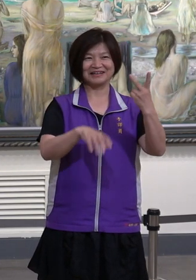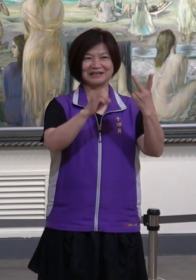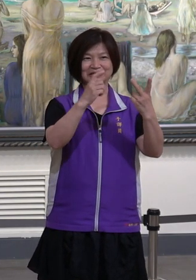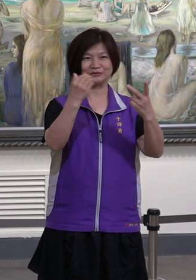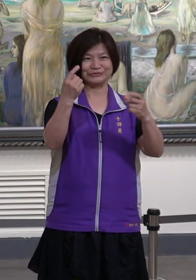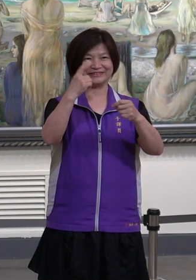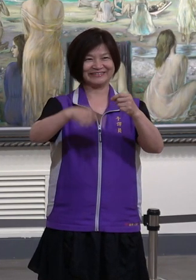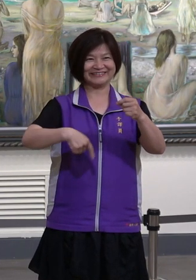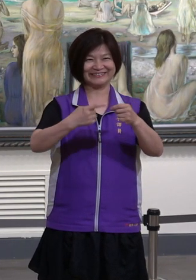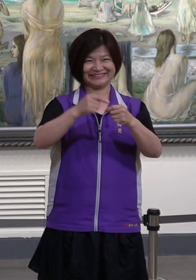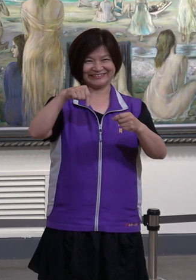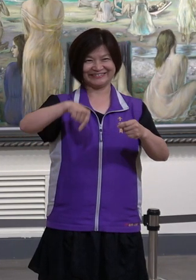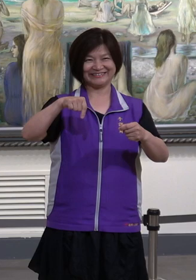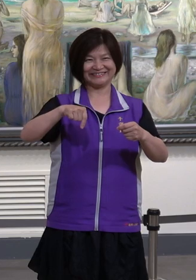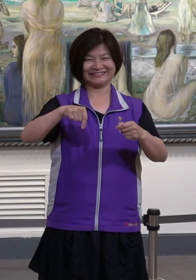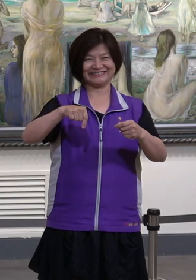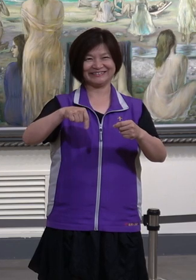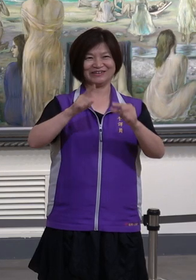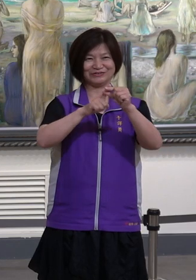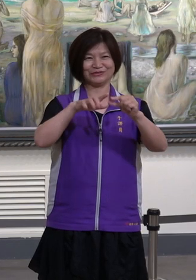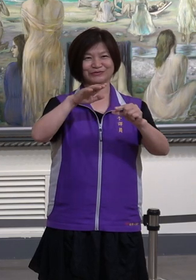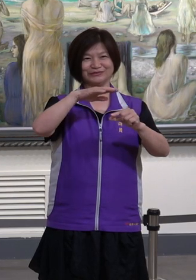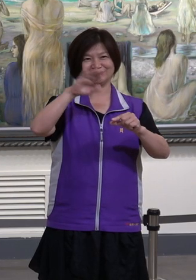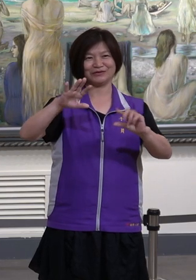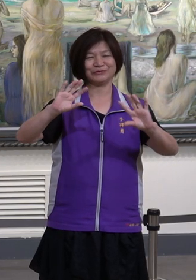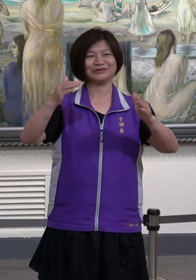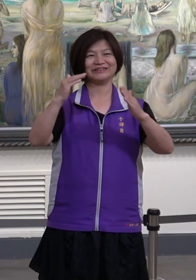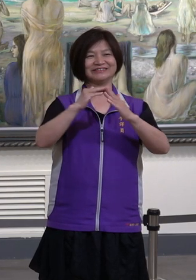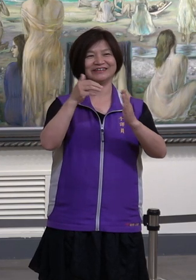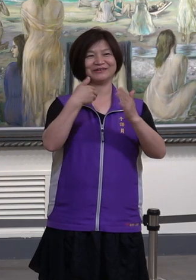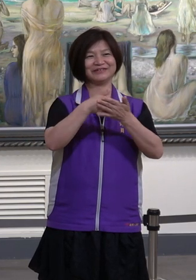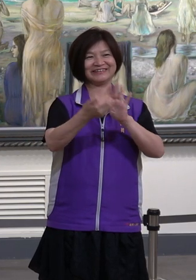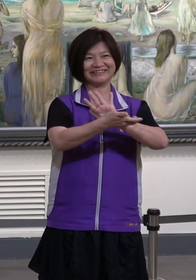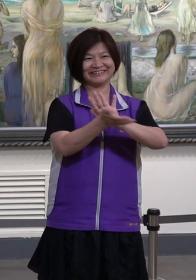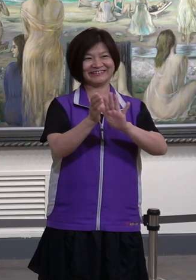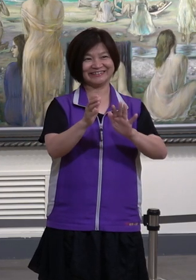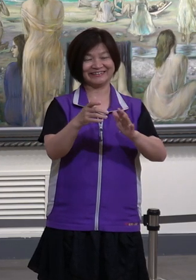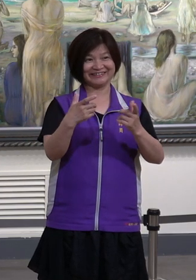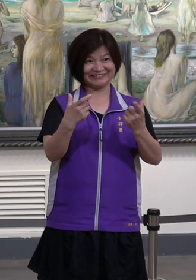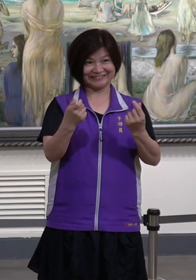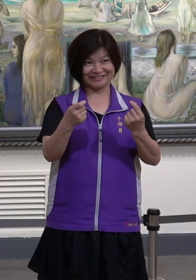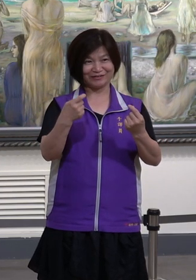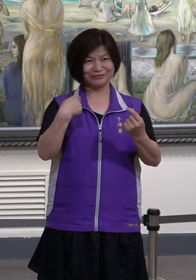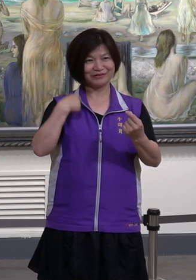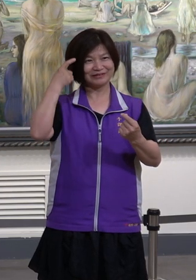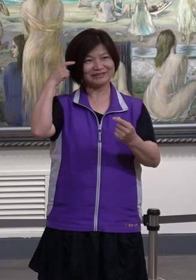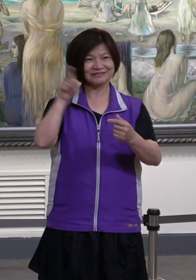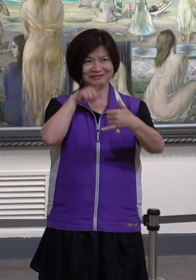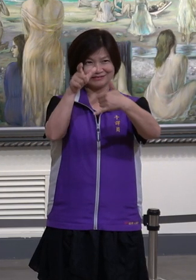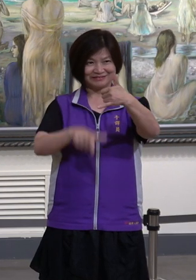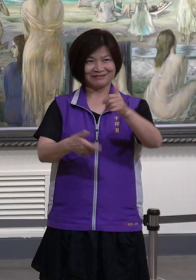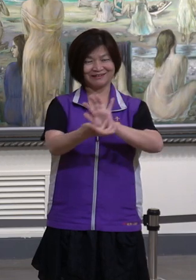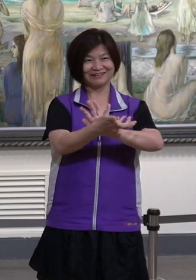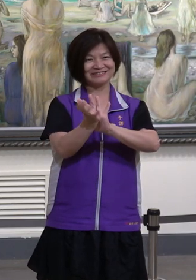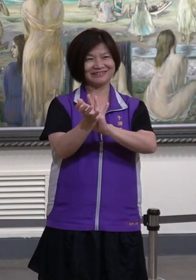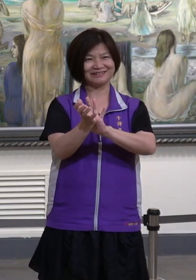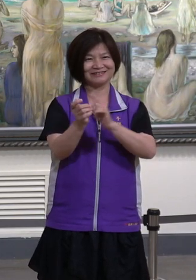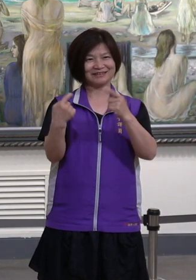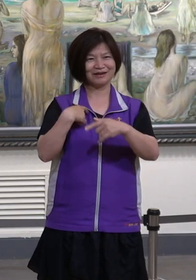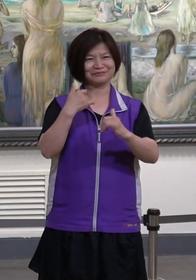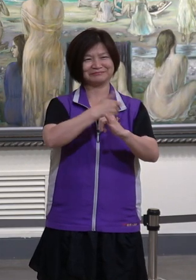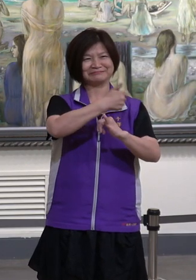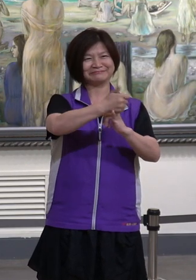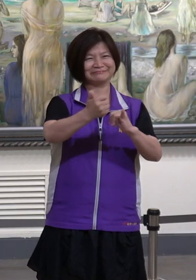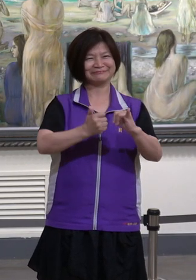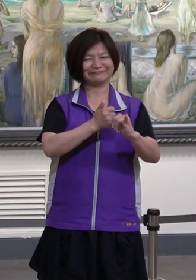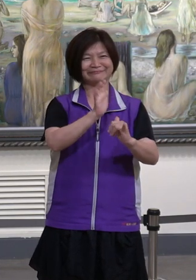2019就在本馆的中山国家画廊展出。所以说他的个展踏遍了